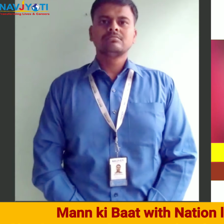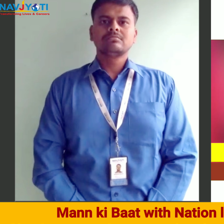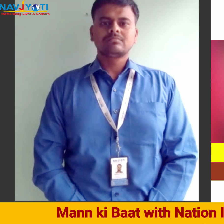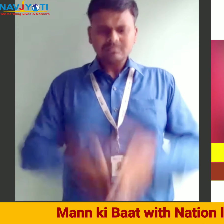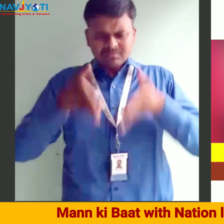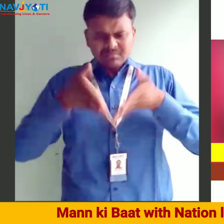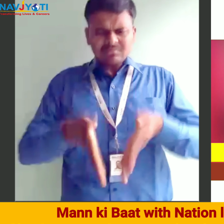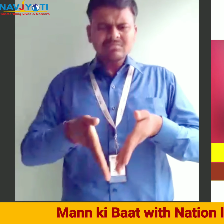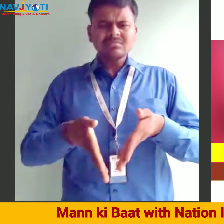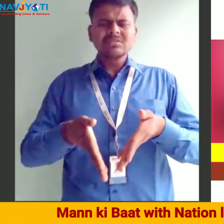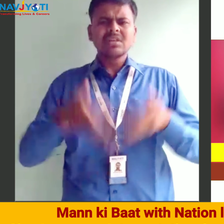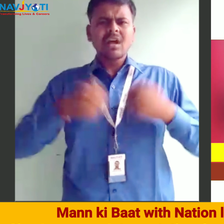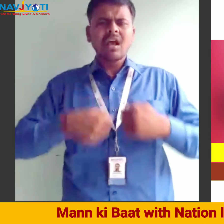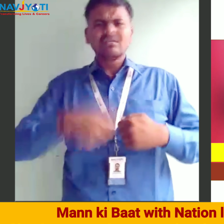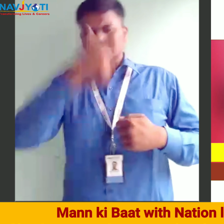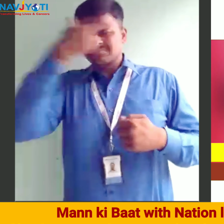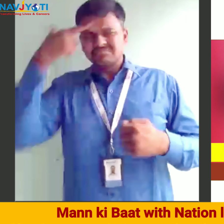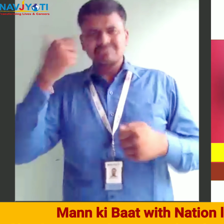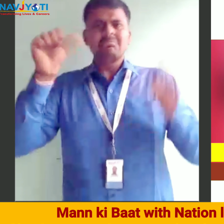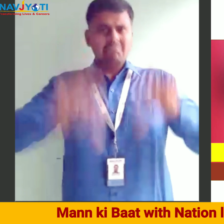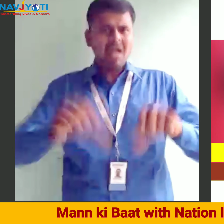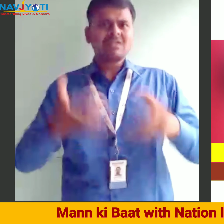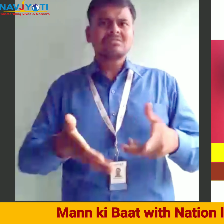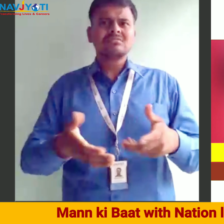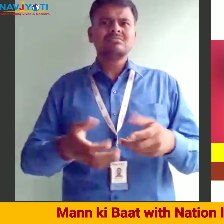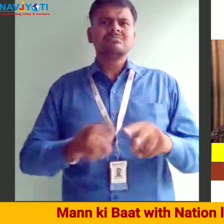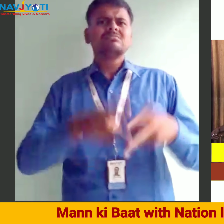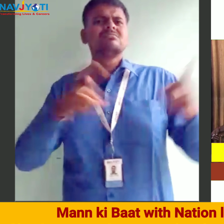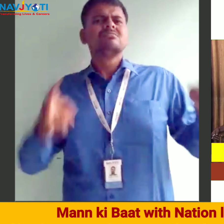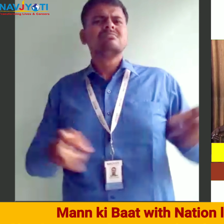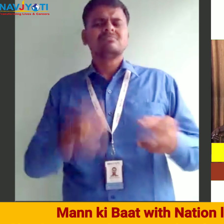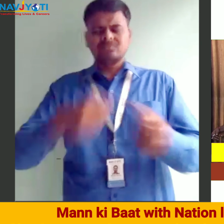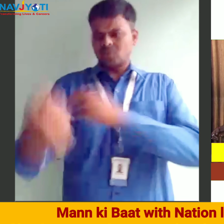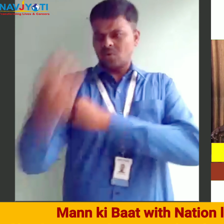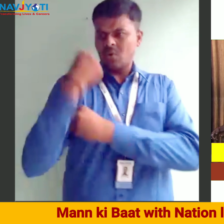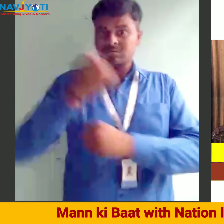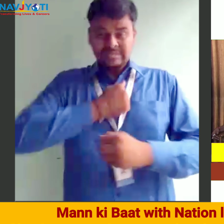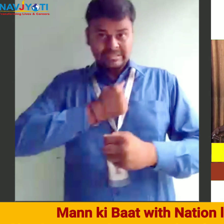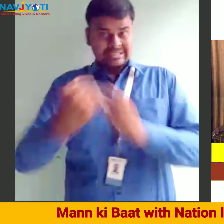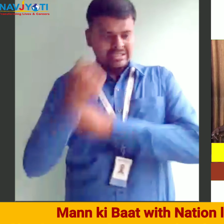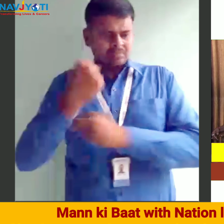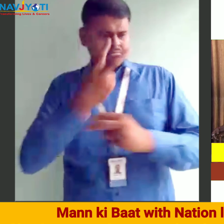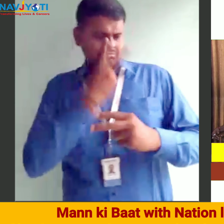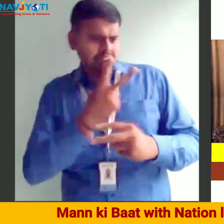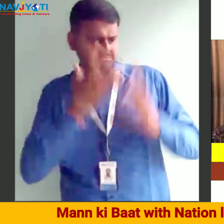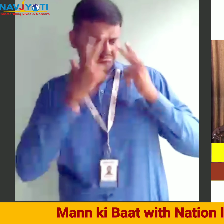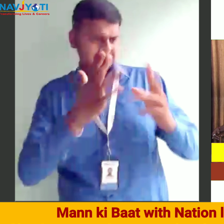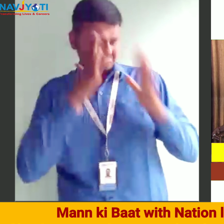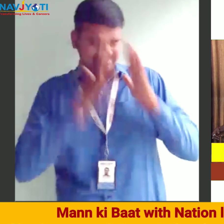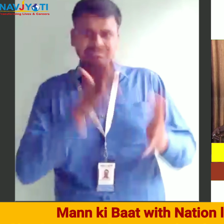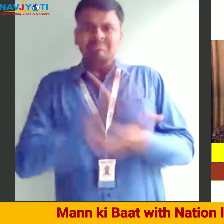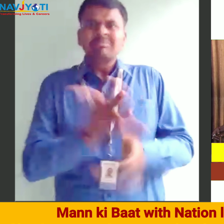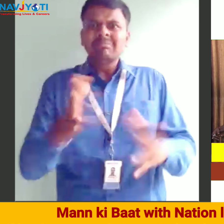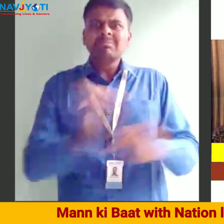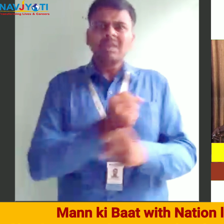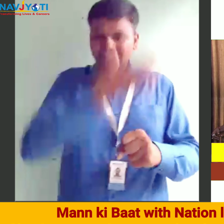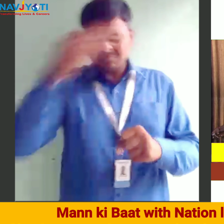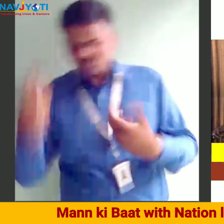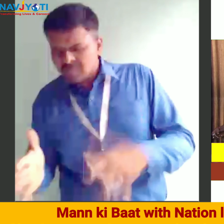होगा। साथियों, वैसे ये दुर्भाग्य रहा है कि कई बार हम अपनी ही शक्तियां और